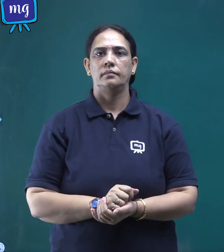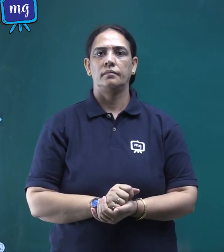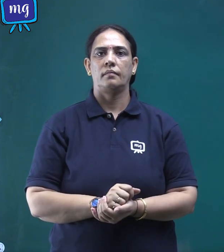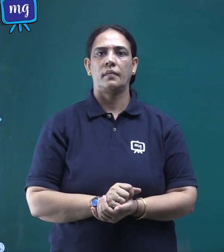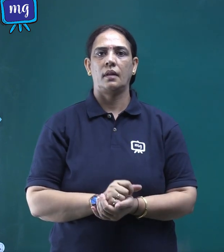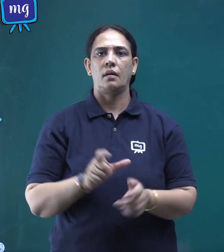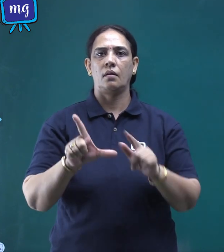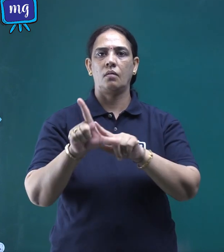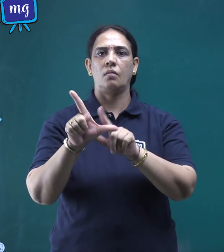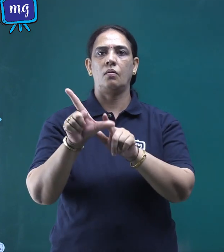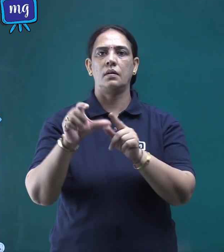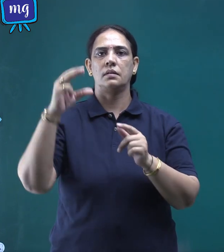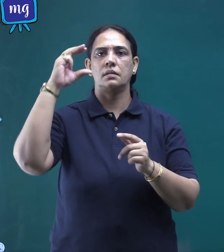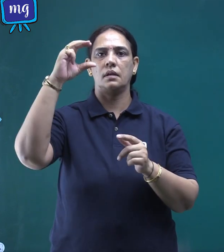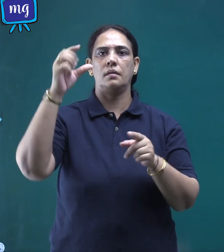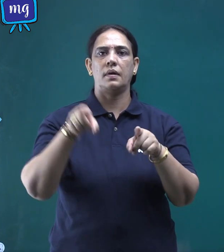कोण सी बराबर